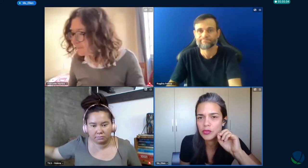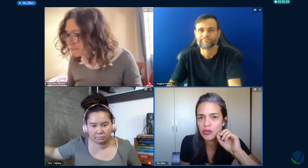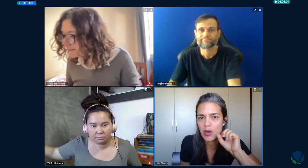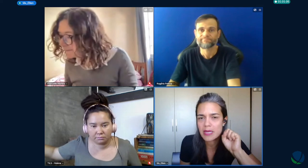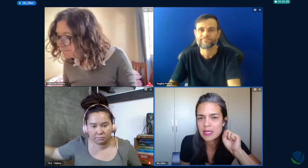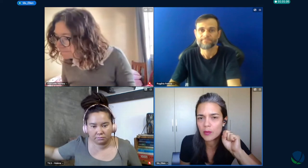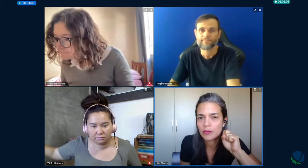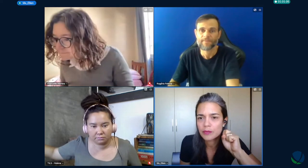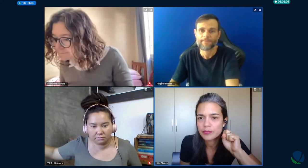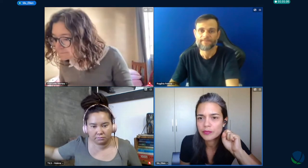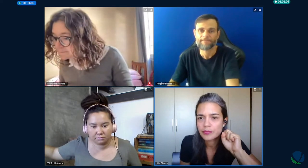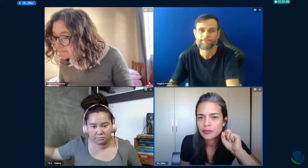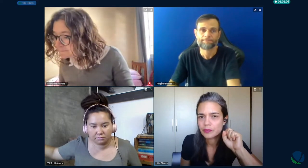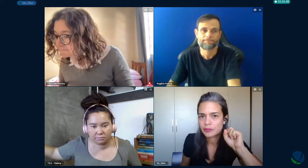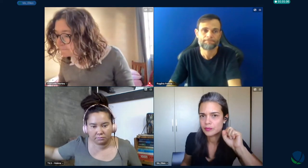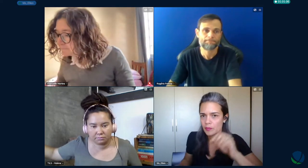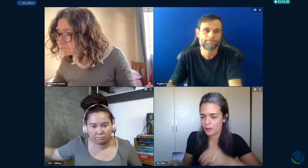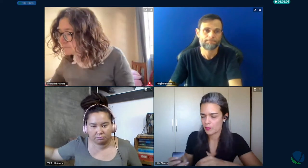confusão de informação.